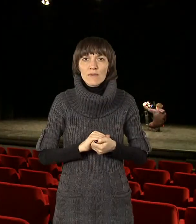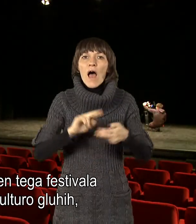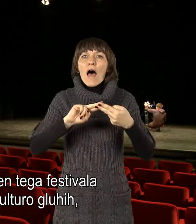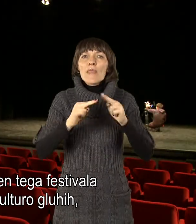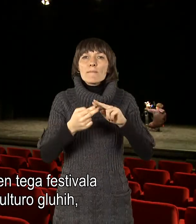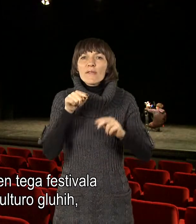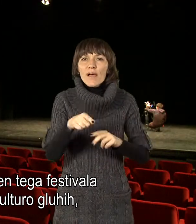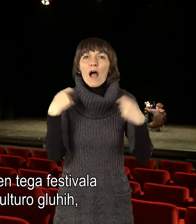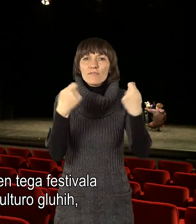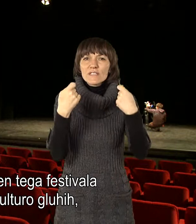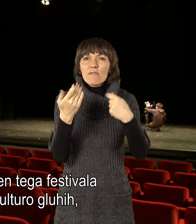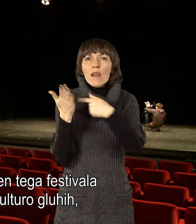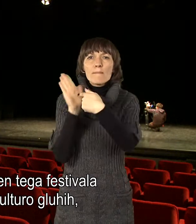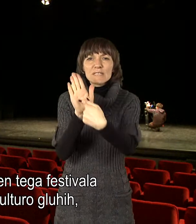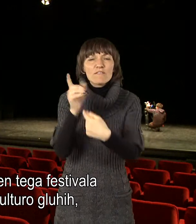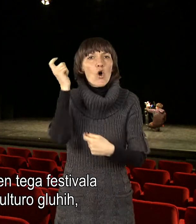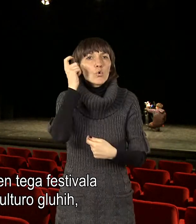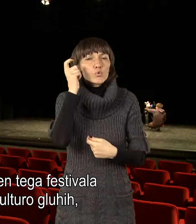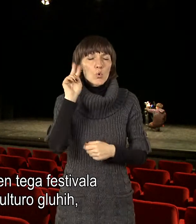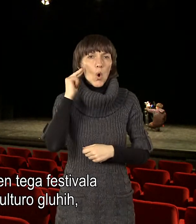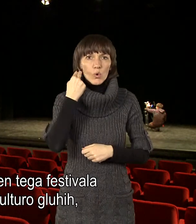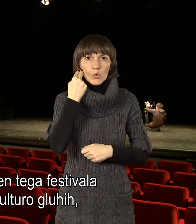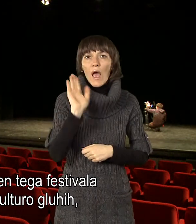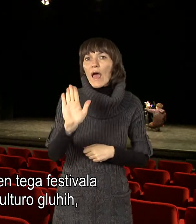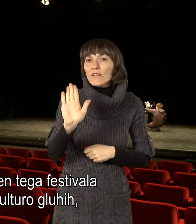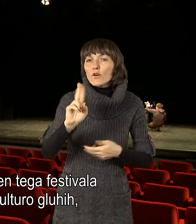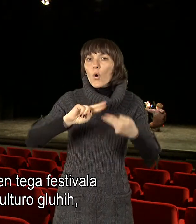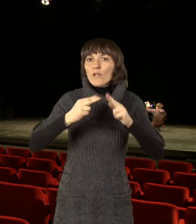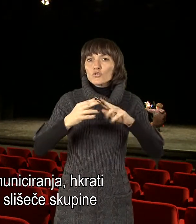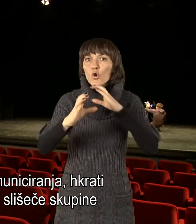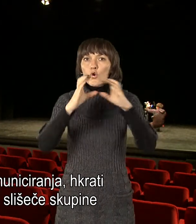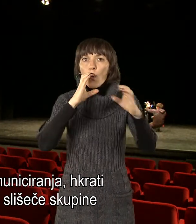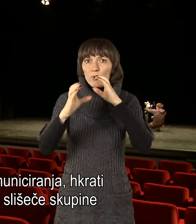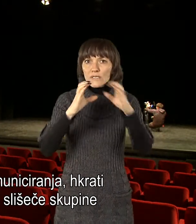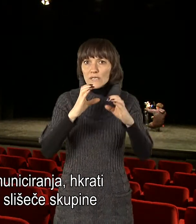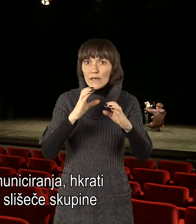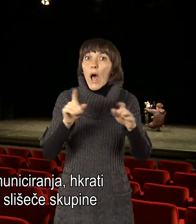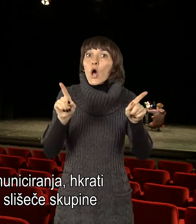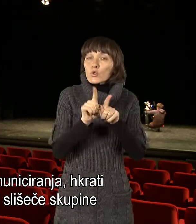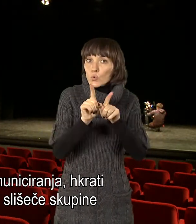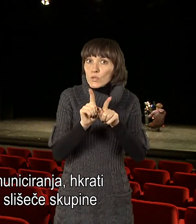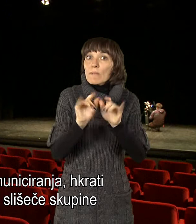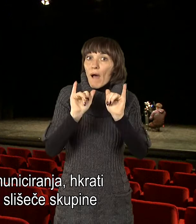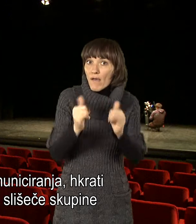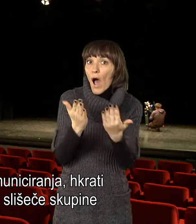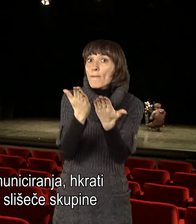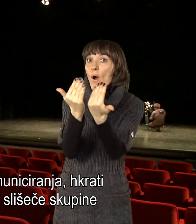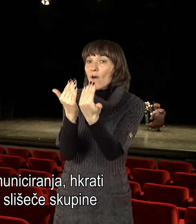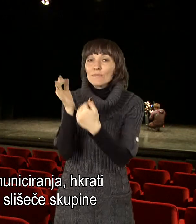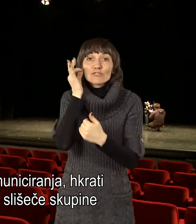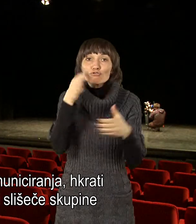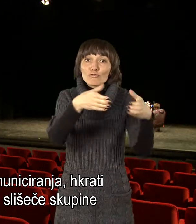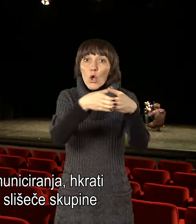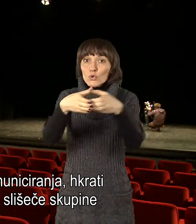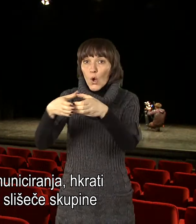In sicer je namen tega festivala predstaviti kulturo gluhih, njihov način komuniciranja, obenem pa